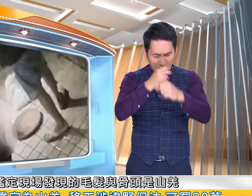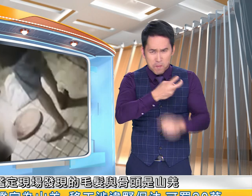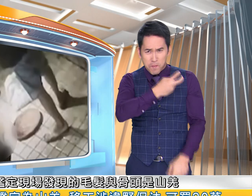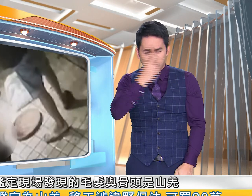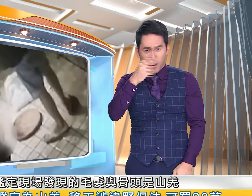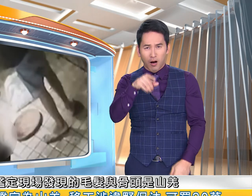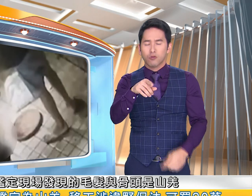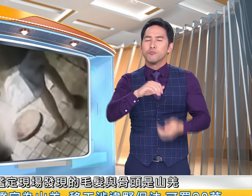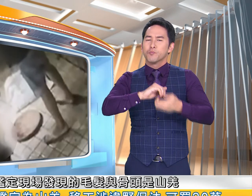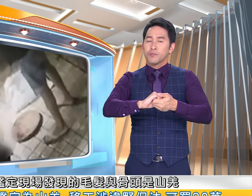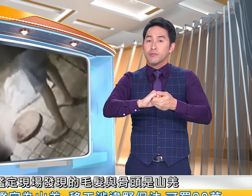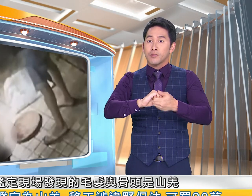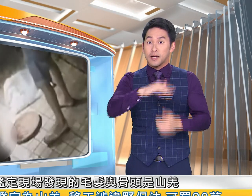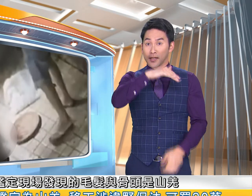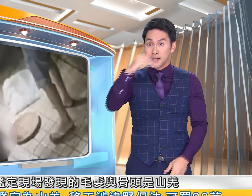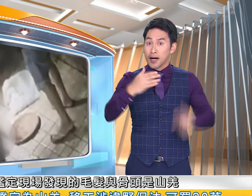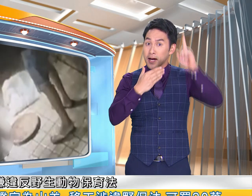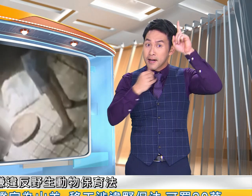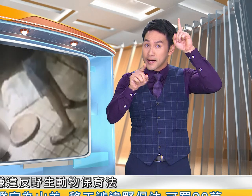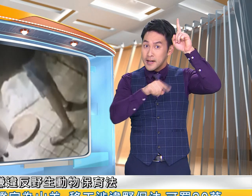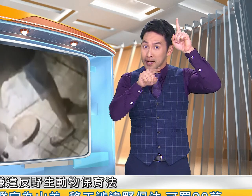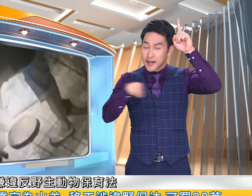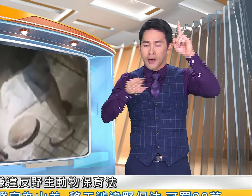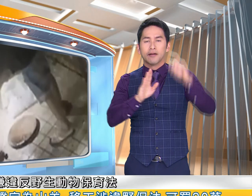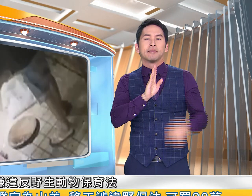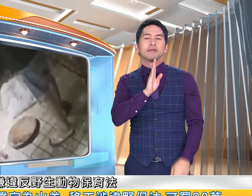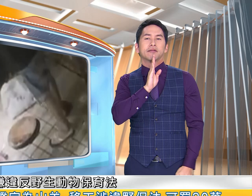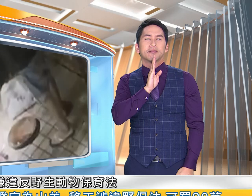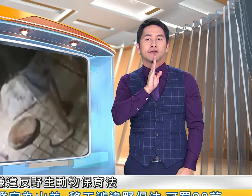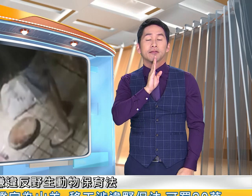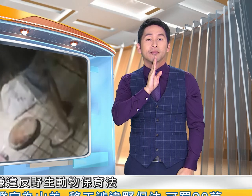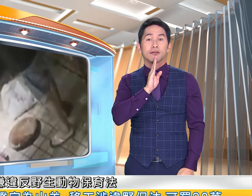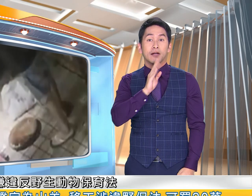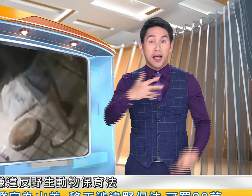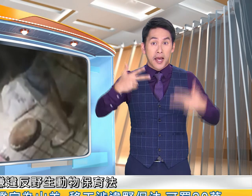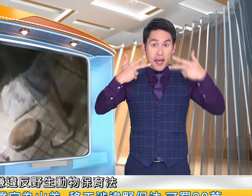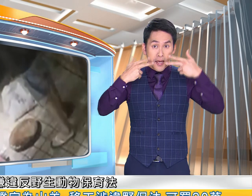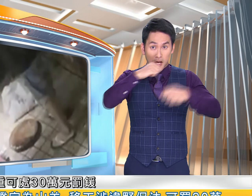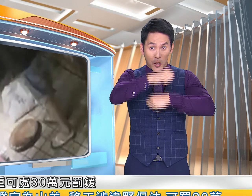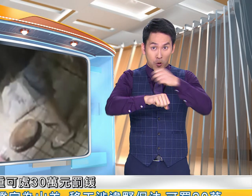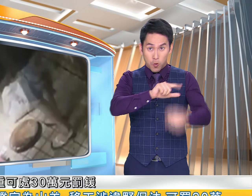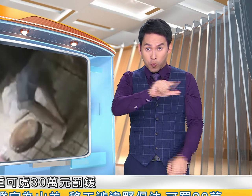是山羌，涉嫌违反了野生动物保育法，最重可处